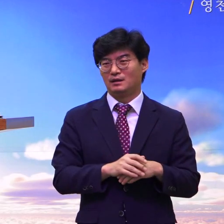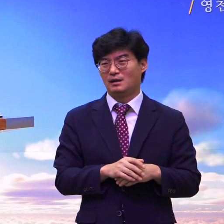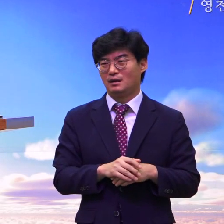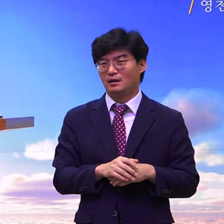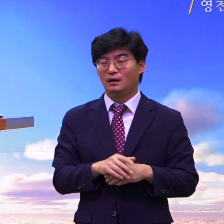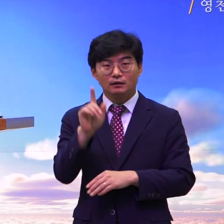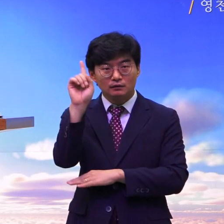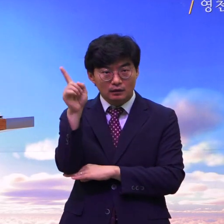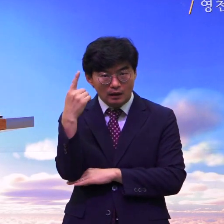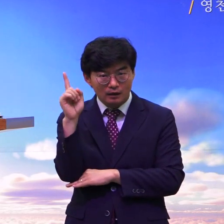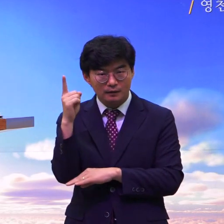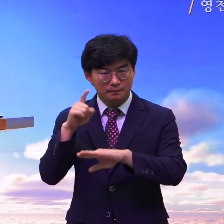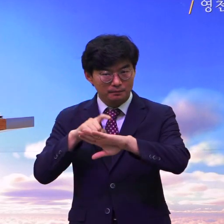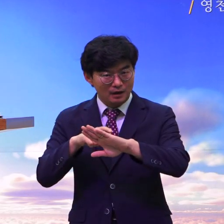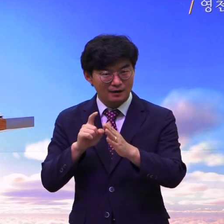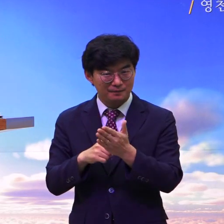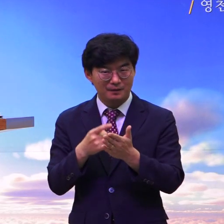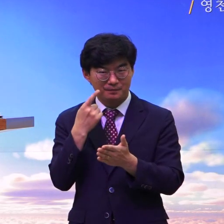얼마나 아팠겠습니까?